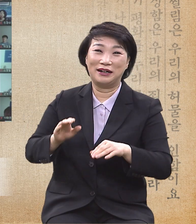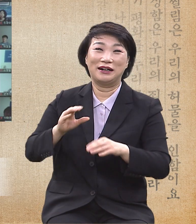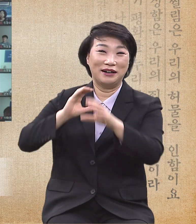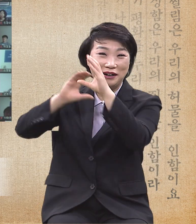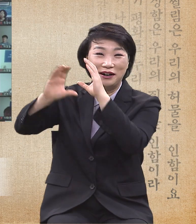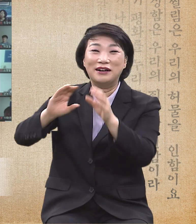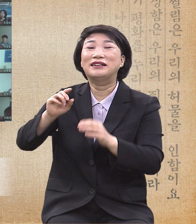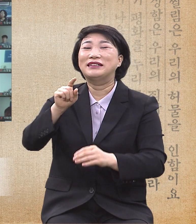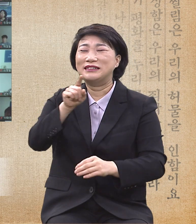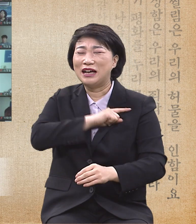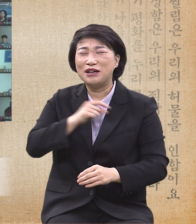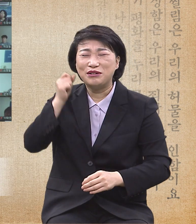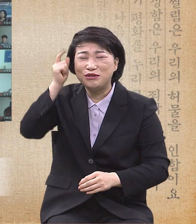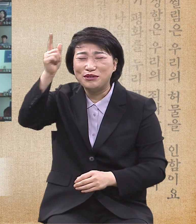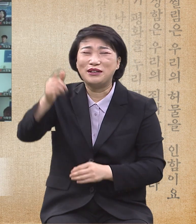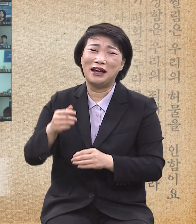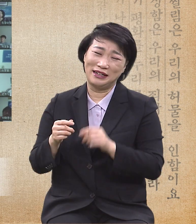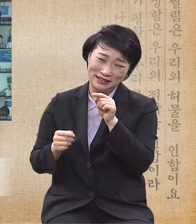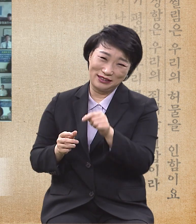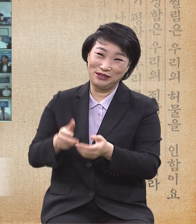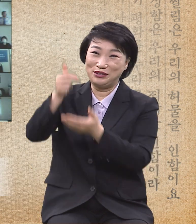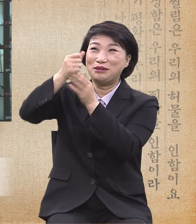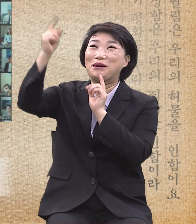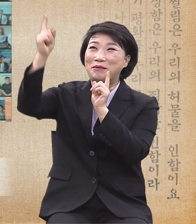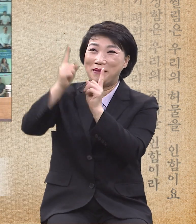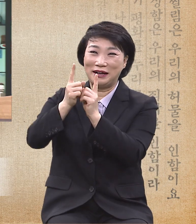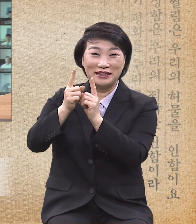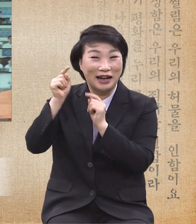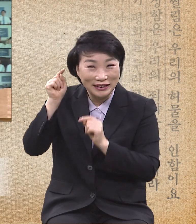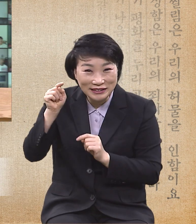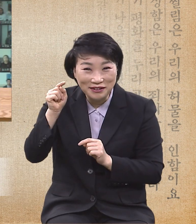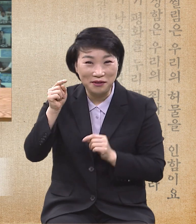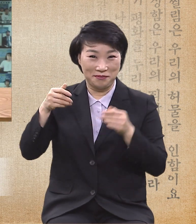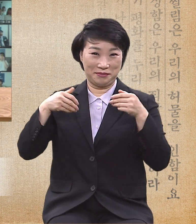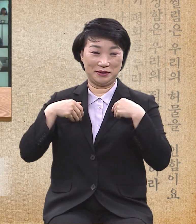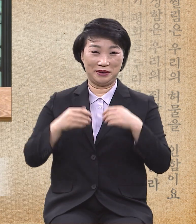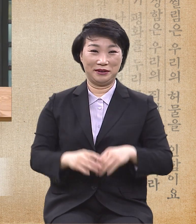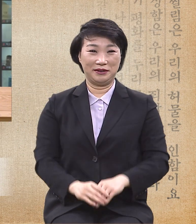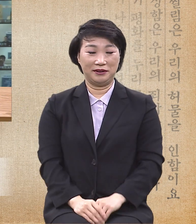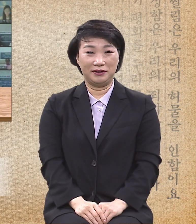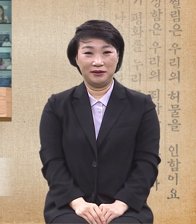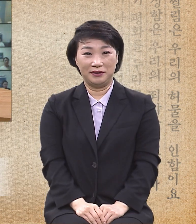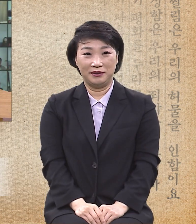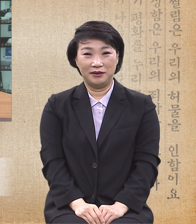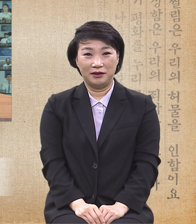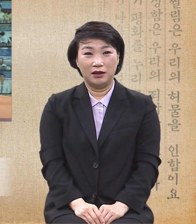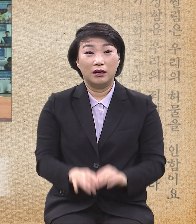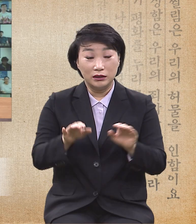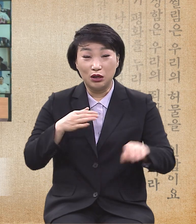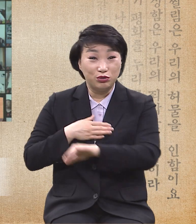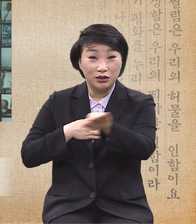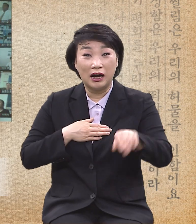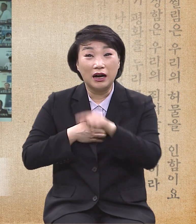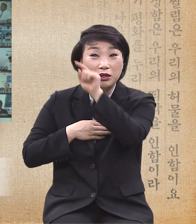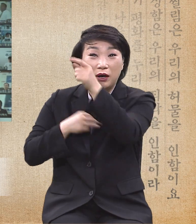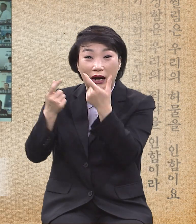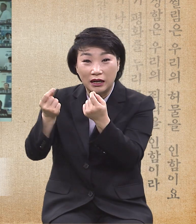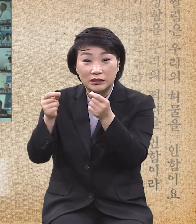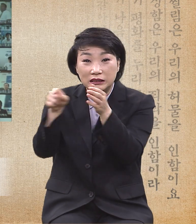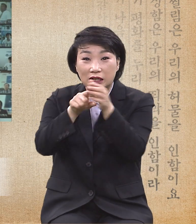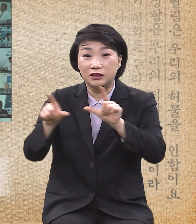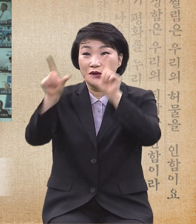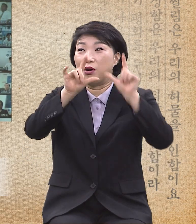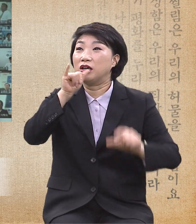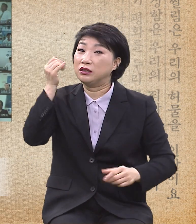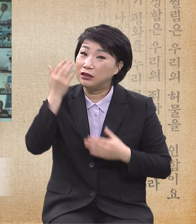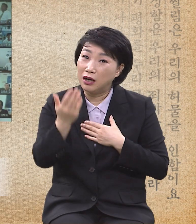가장 위대한 상사점에서 주님을 만나 뵙는 것이라 이 말입니다. 근데 우리가 그렇게 신앙생활하느냐?